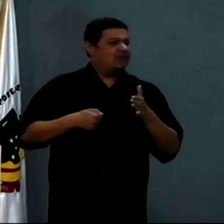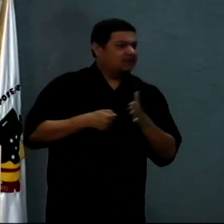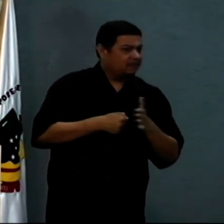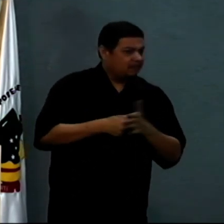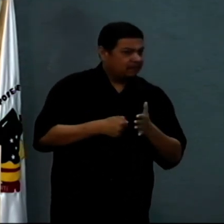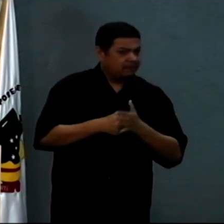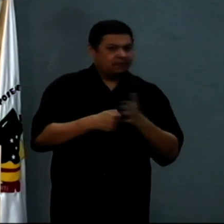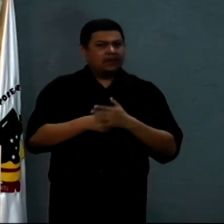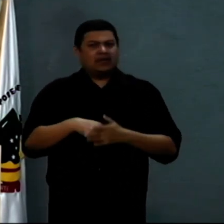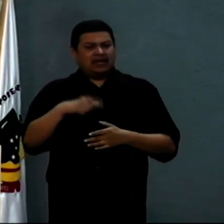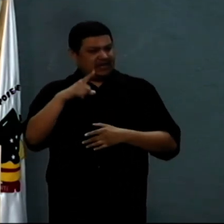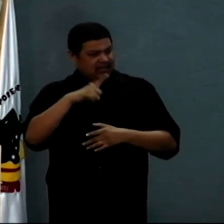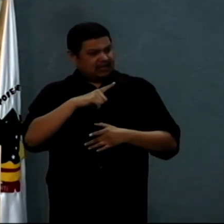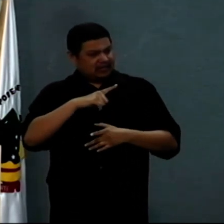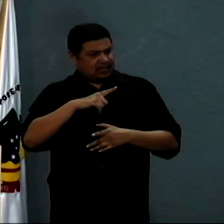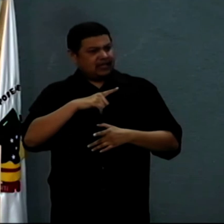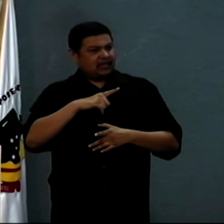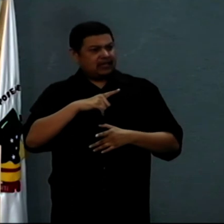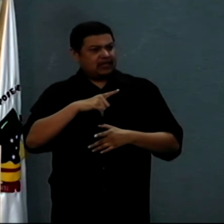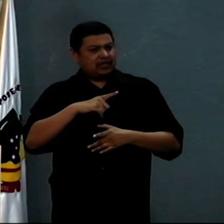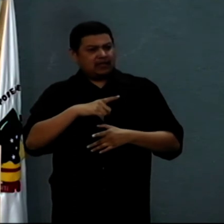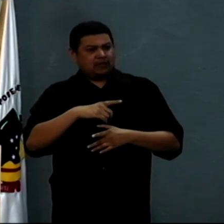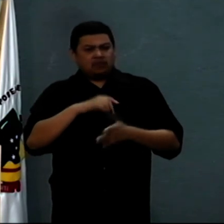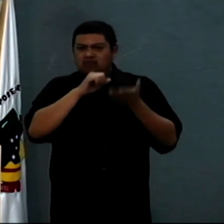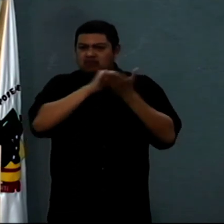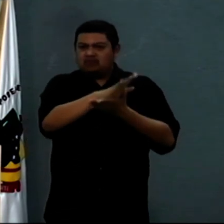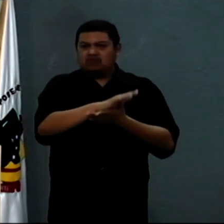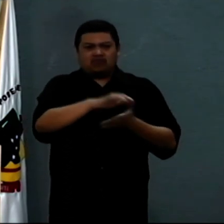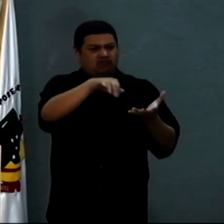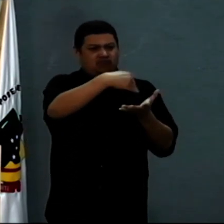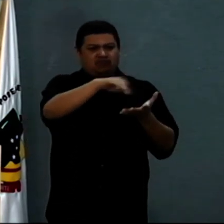Usa a caneta e pune aquelas pessoas